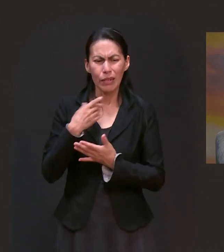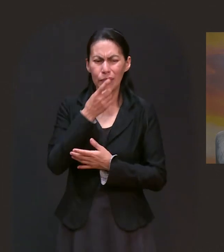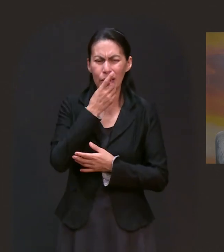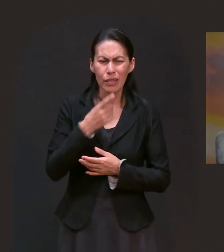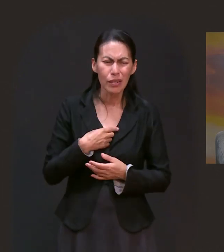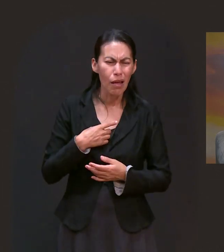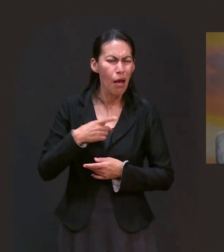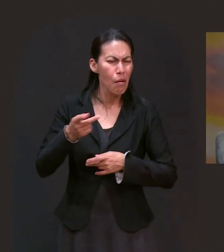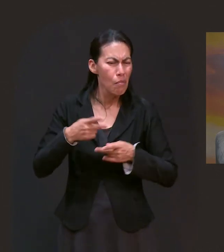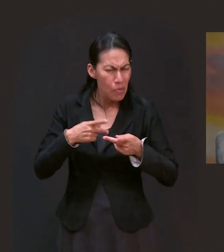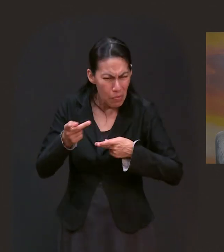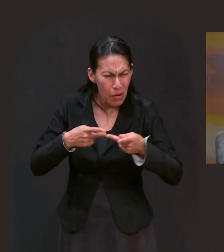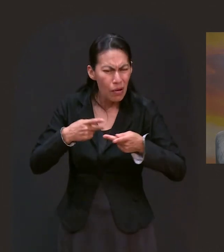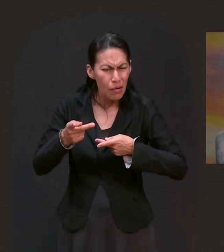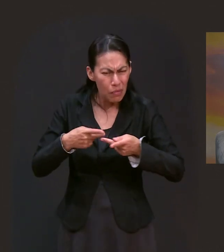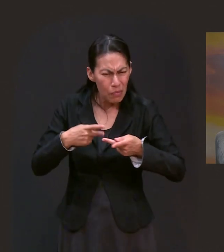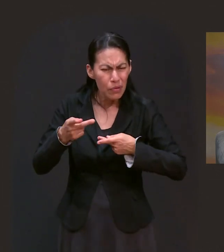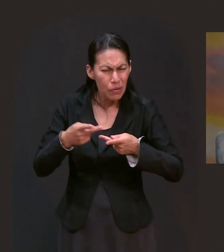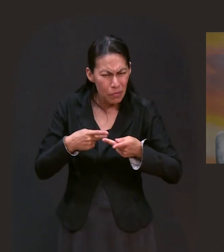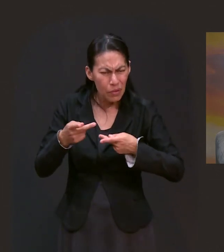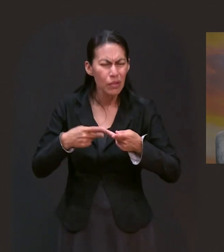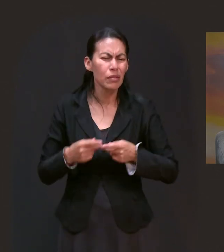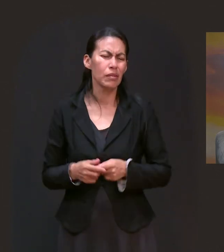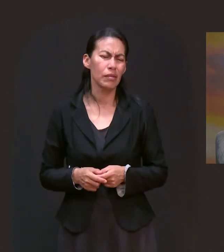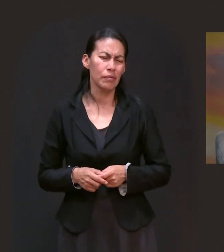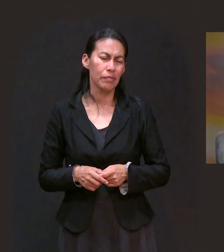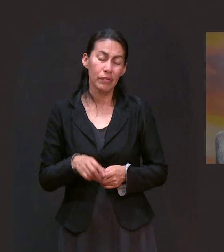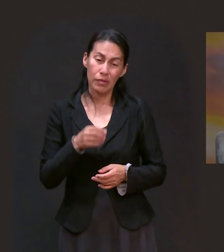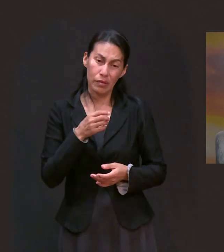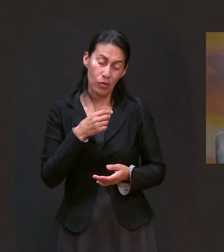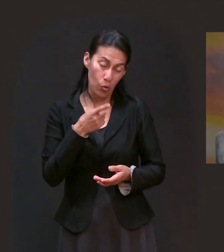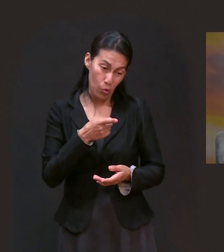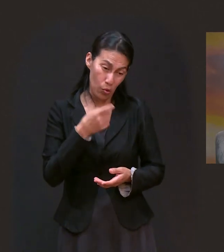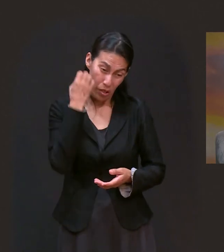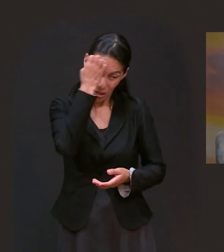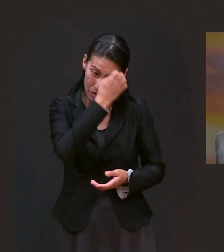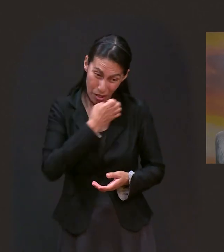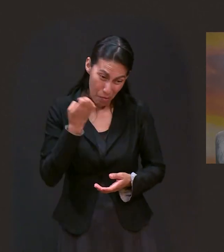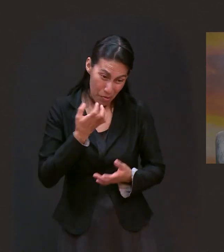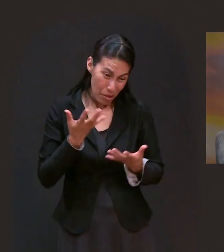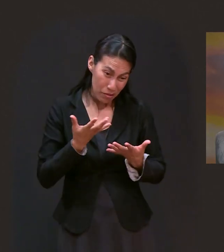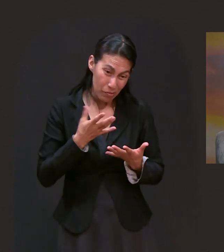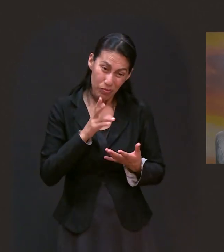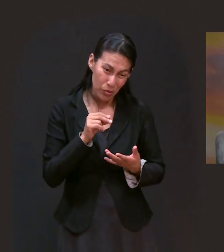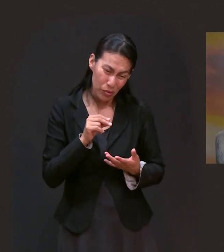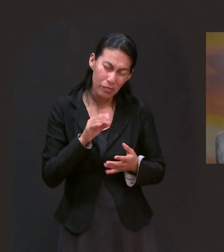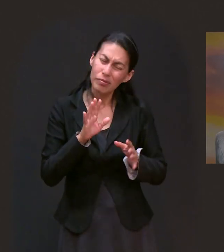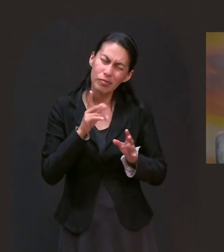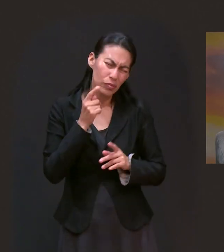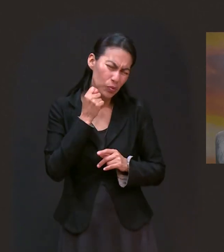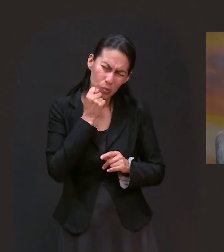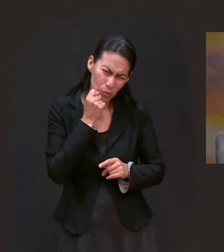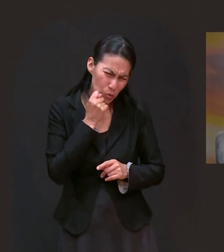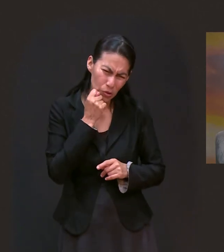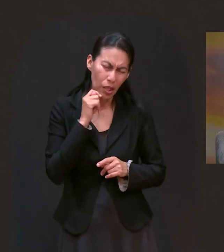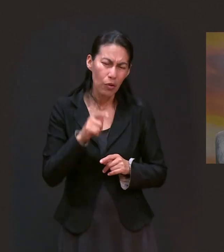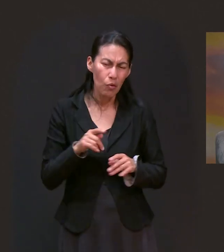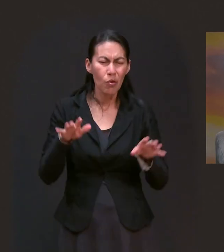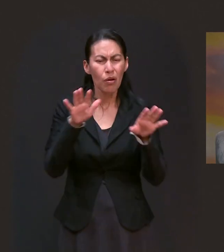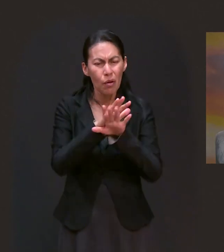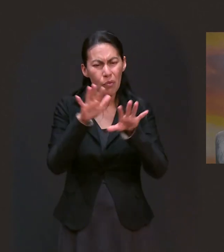me decían prepárate para ser pasante no importa mejor sea si no pasa el examen